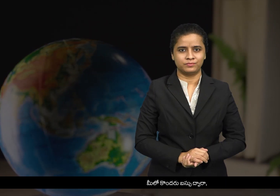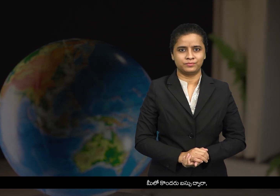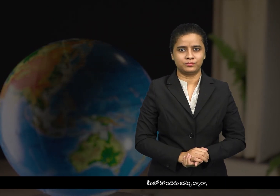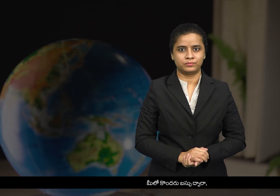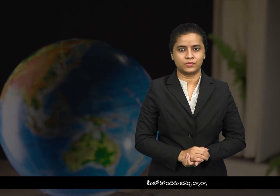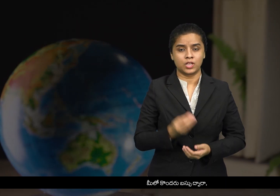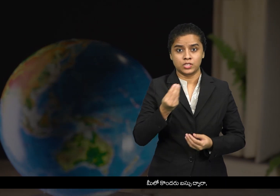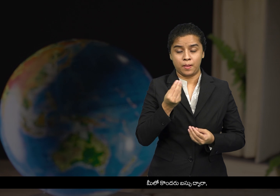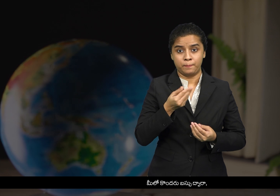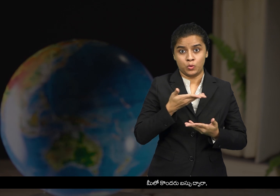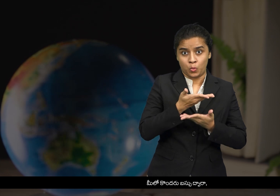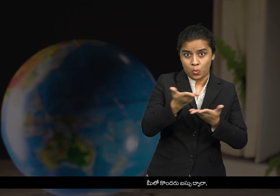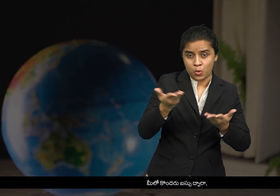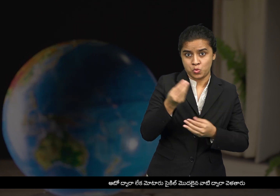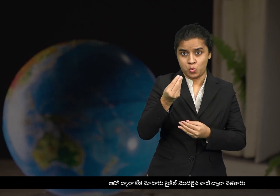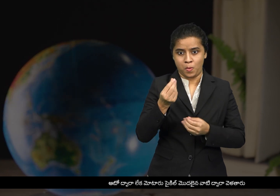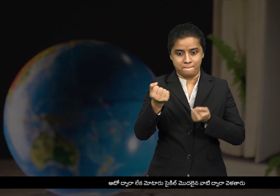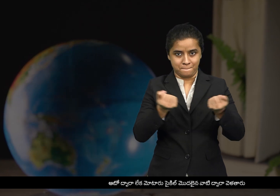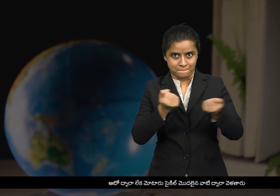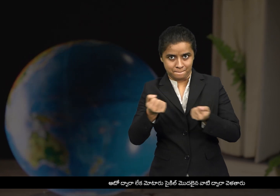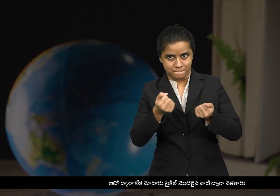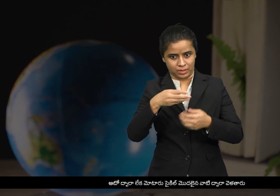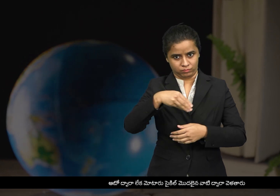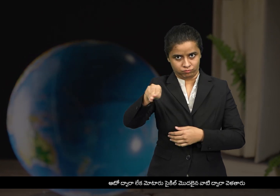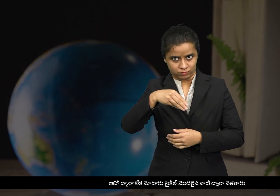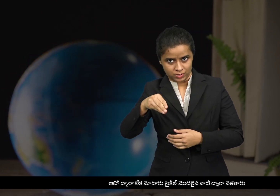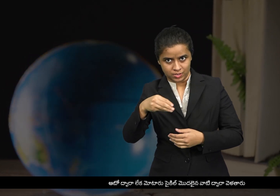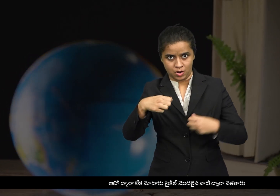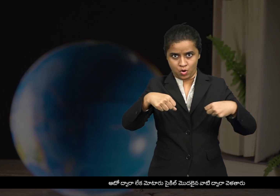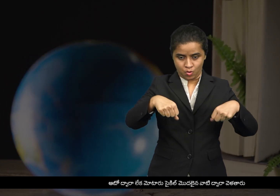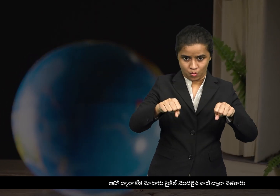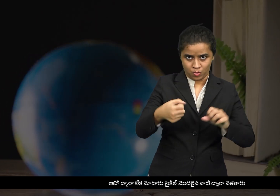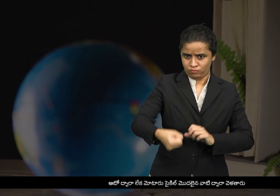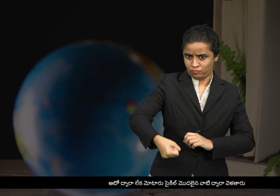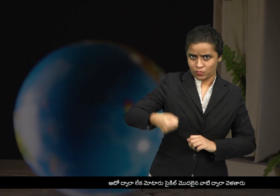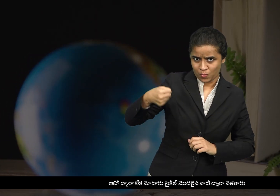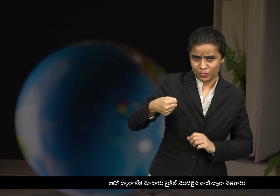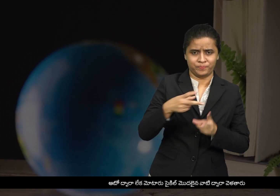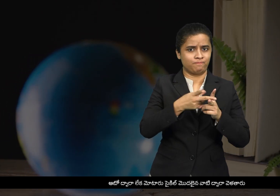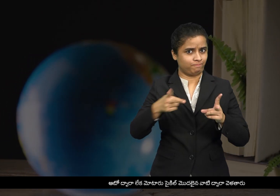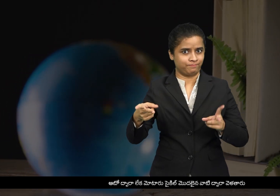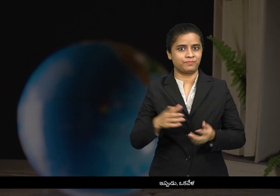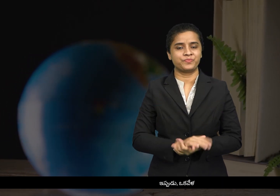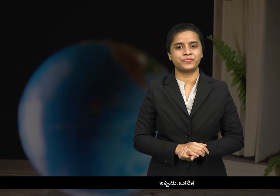మీలో కొందరు బస్సు ద్వారా, ఆటో ద్వారా లేక మోటార్ సైకిల్ మొదలైన వాటి ద్వారా వెళ్తారు. ఇప్పుడు